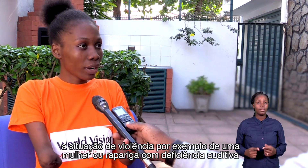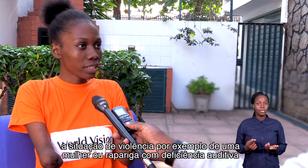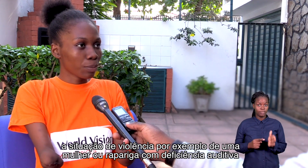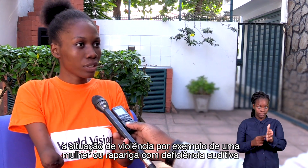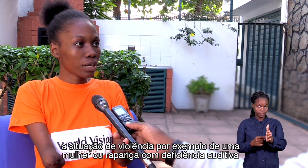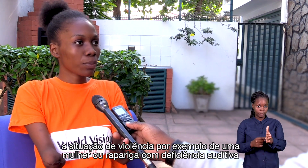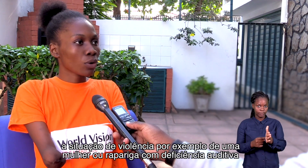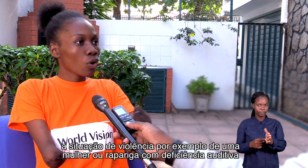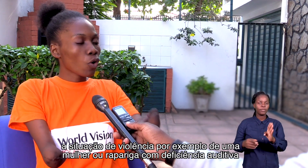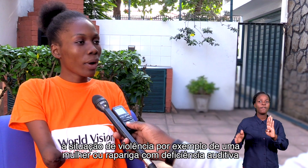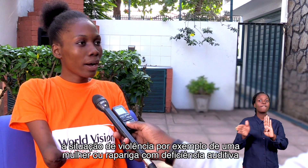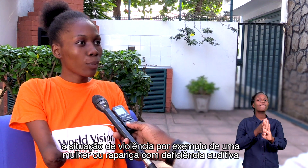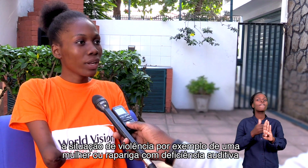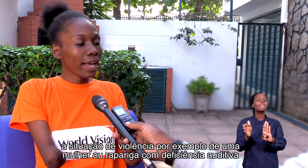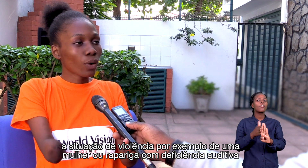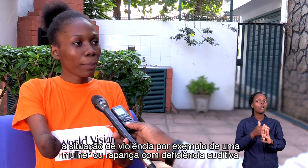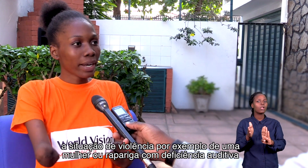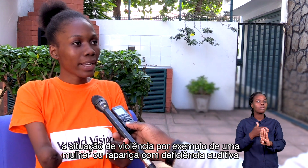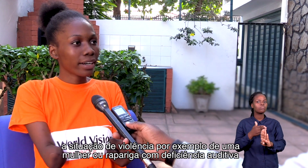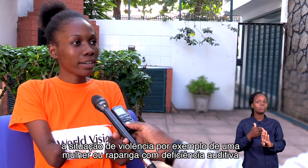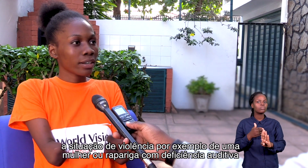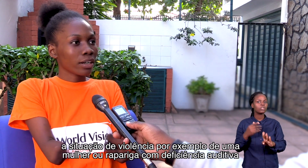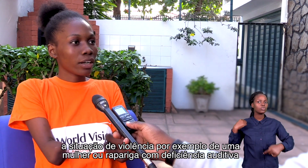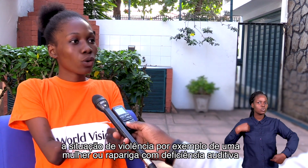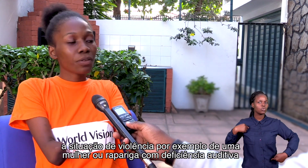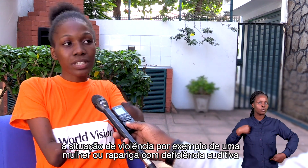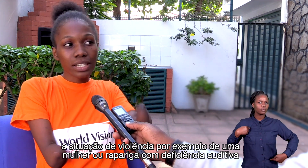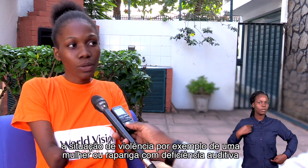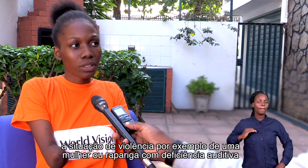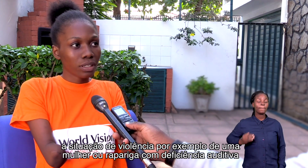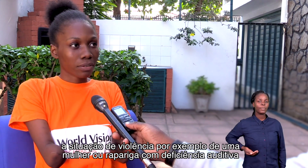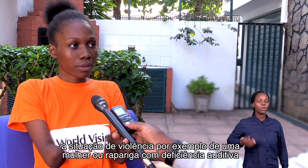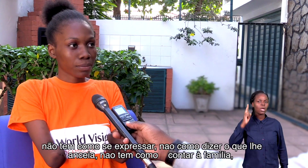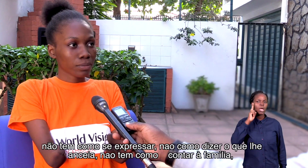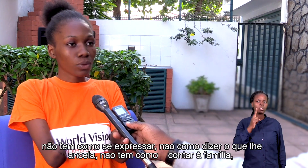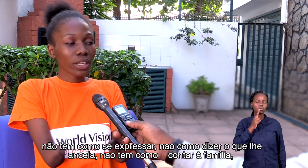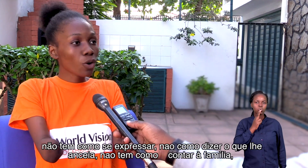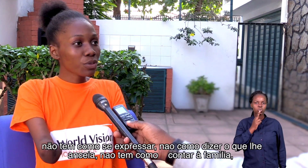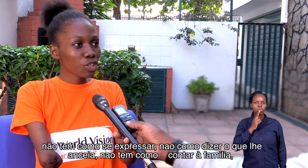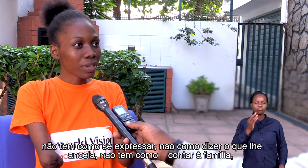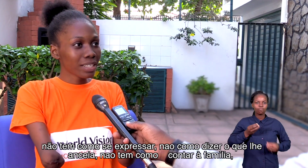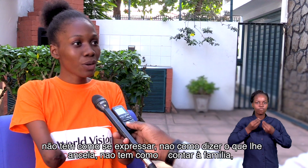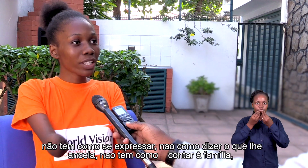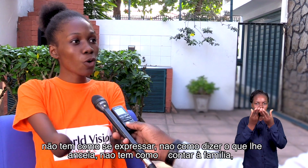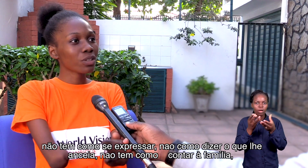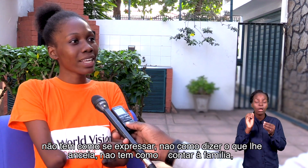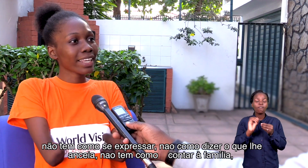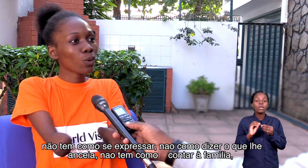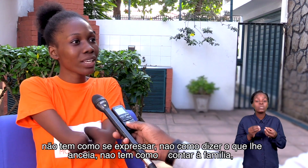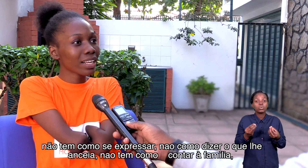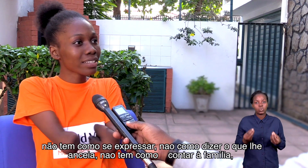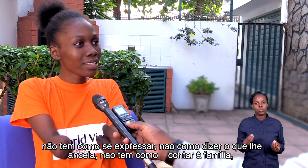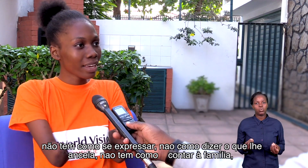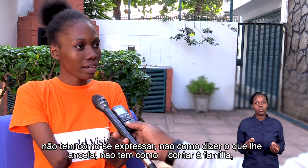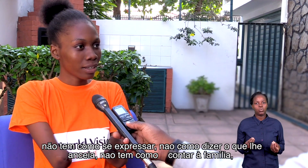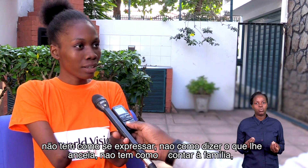de violência, por exemplo, com uma mulher ou rapariga com deficiência auditiva, não tem como se expressar, não tem como dizer aquilo